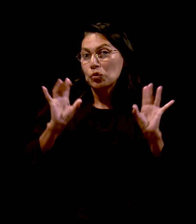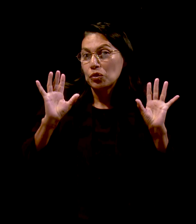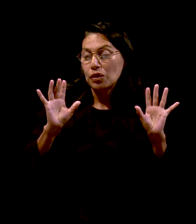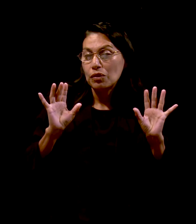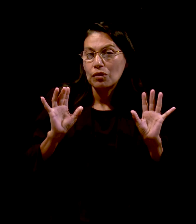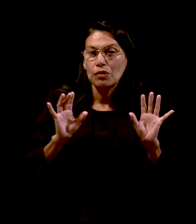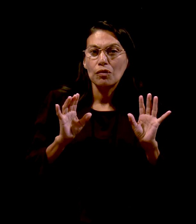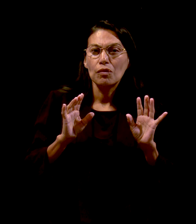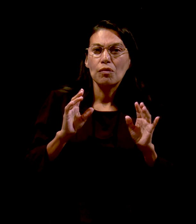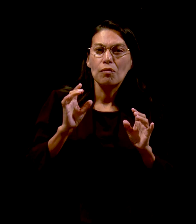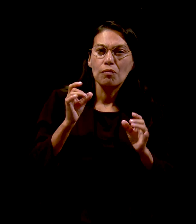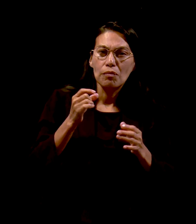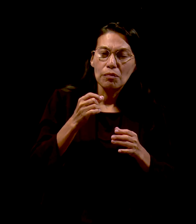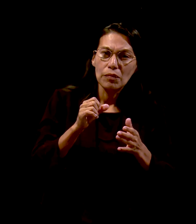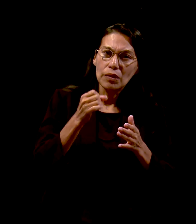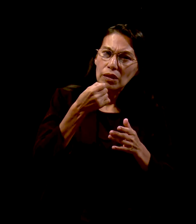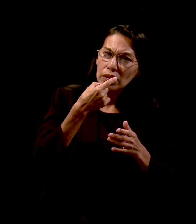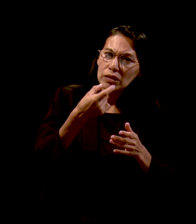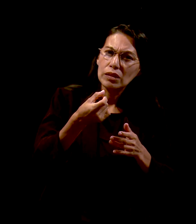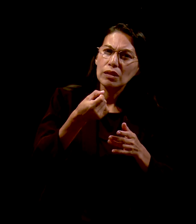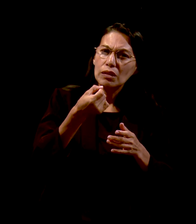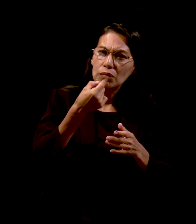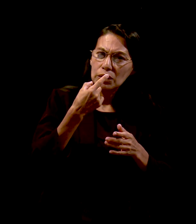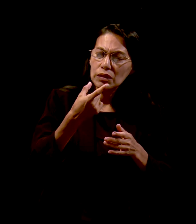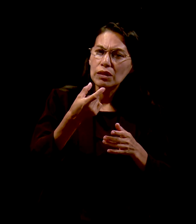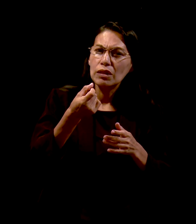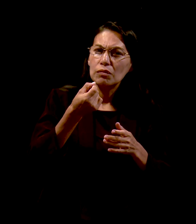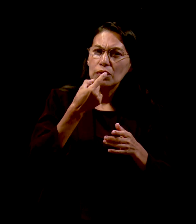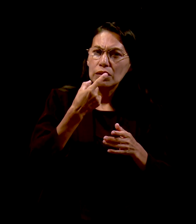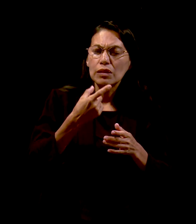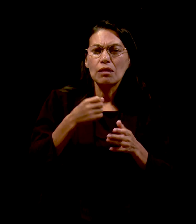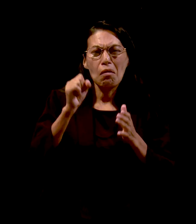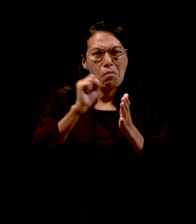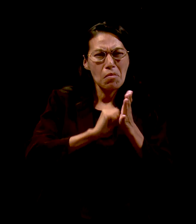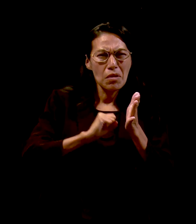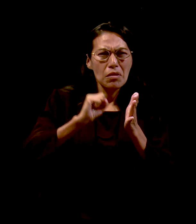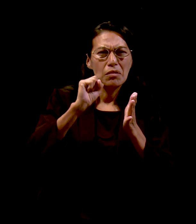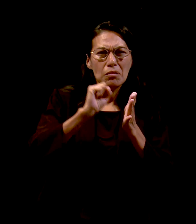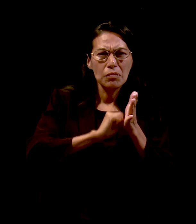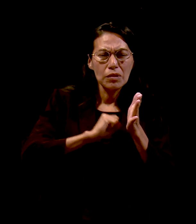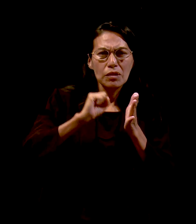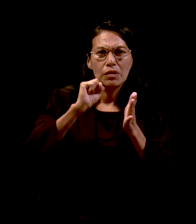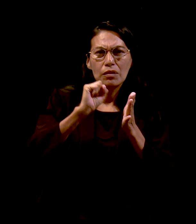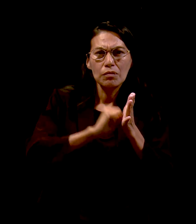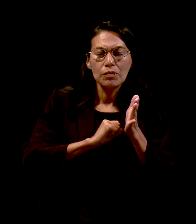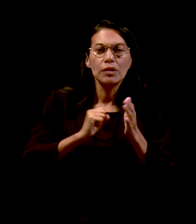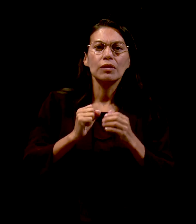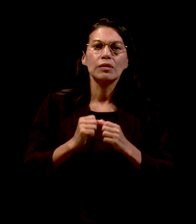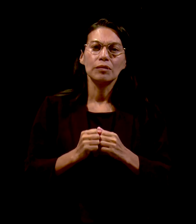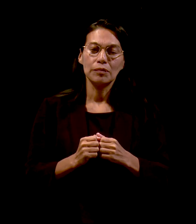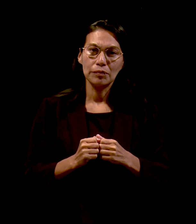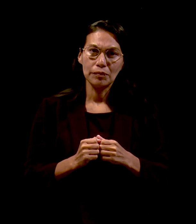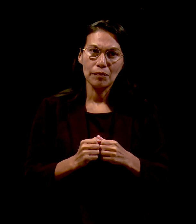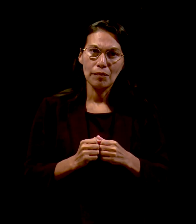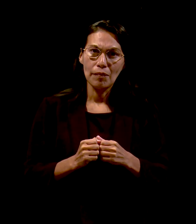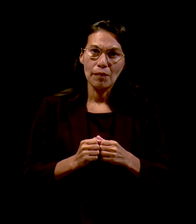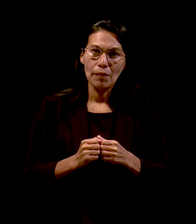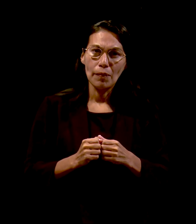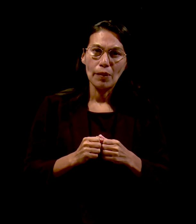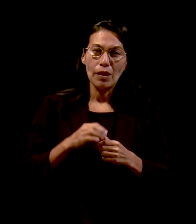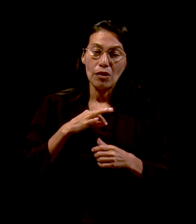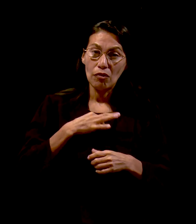un ciclo de antibióticos para poder pasar con las infecciones mantenidas que tenía